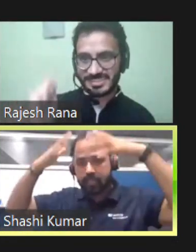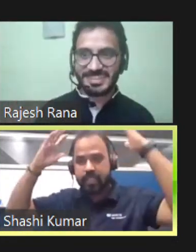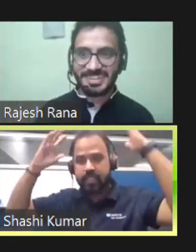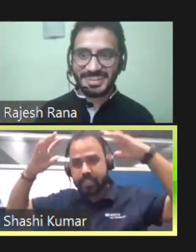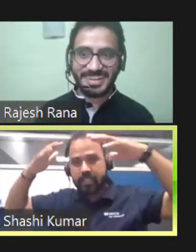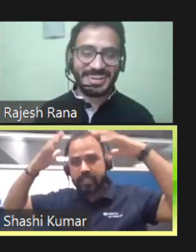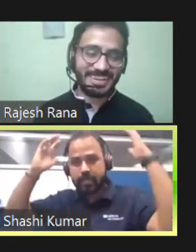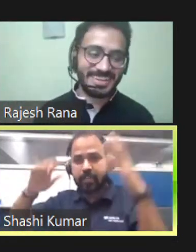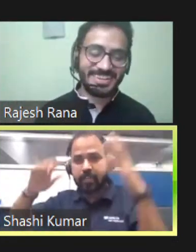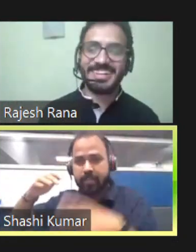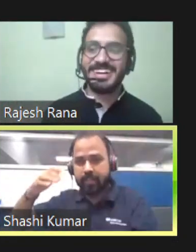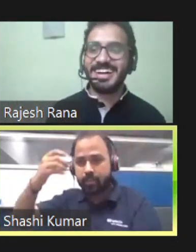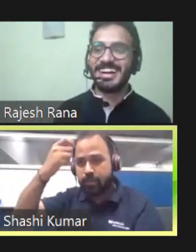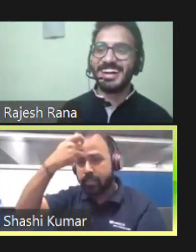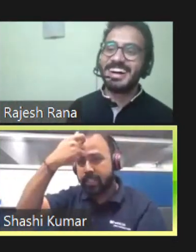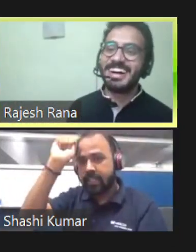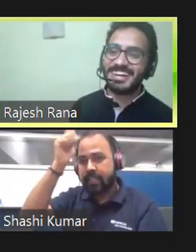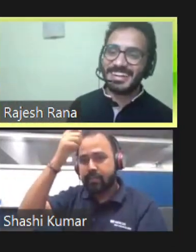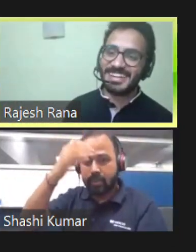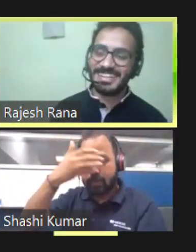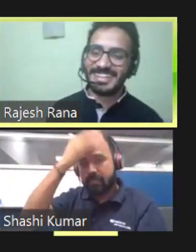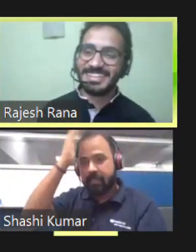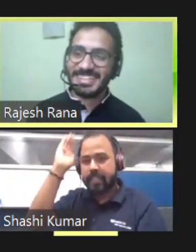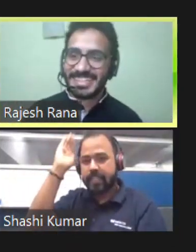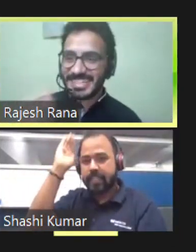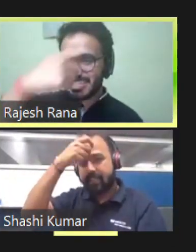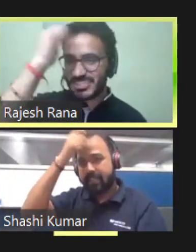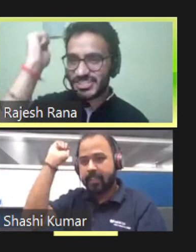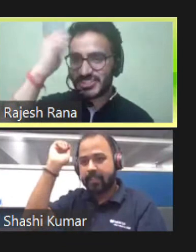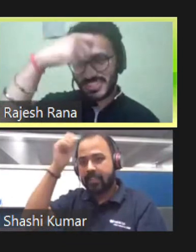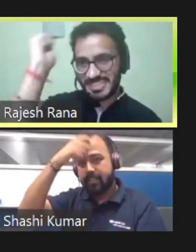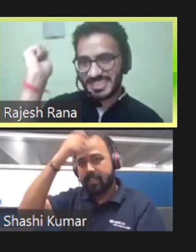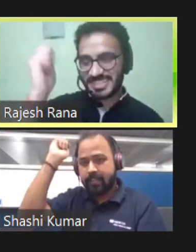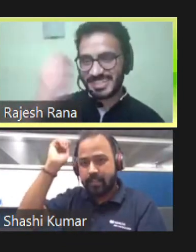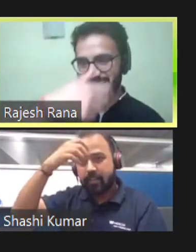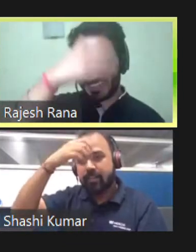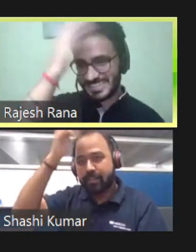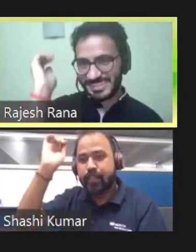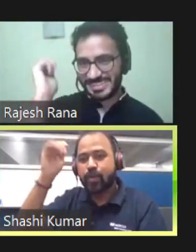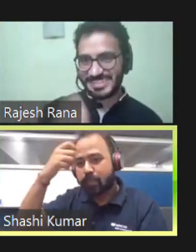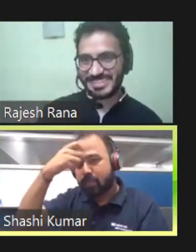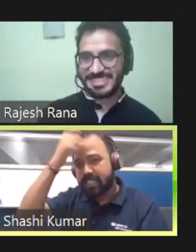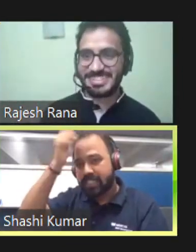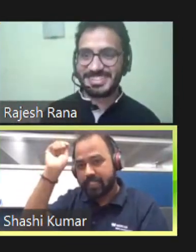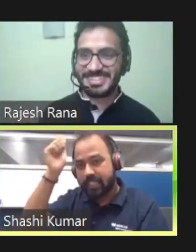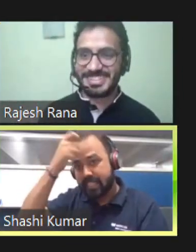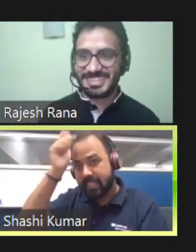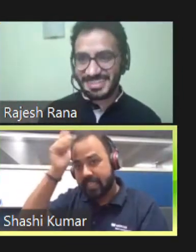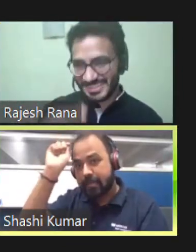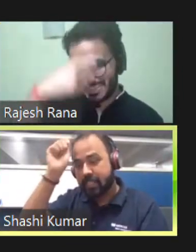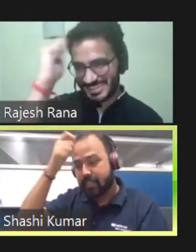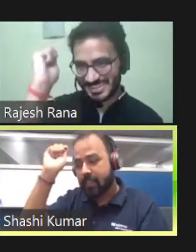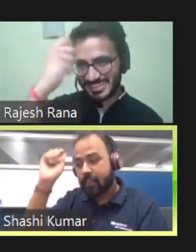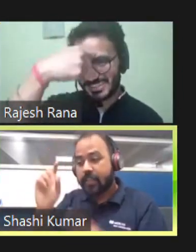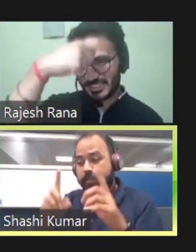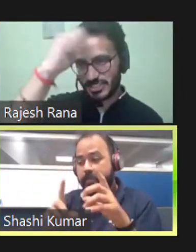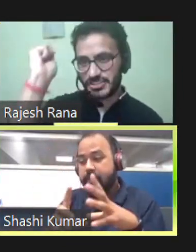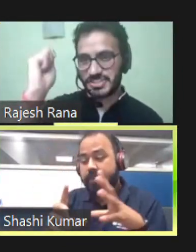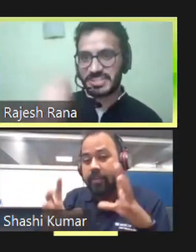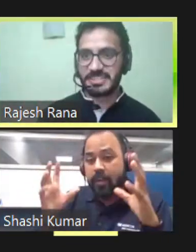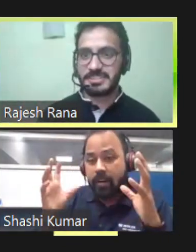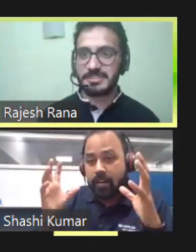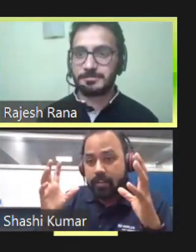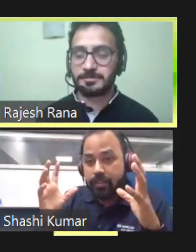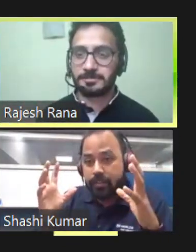मतलब बहुत सारे अच्छे घने बाल थे, तो उन्होंने मुझे, क्योंकि मैं हमेशा ऐसे करता रहता शशि, राइट, तो उन्होंने मुझे शशि ये नाम दे दिया।